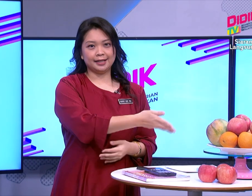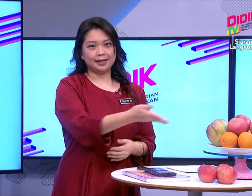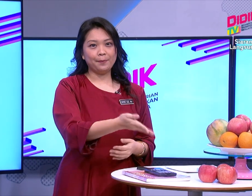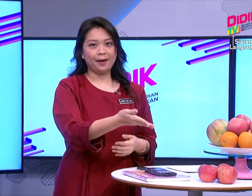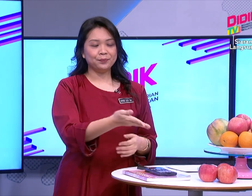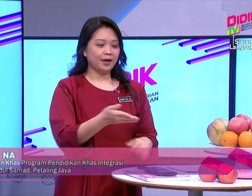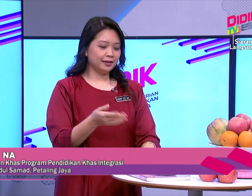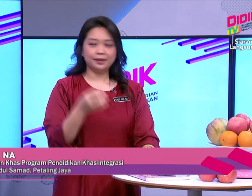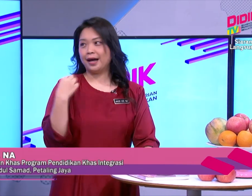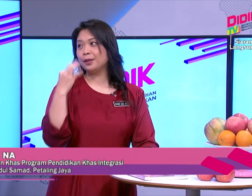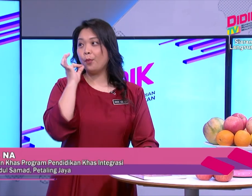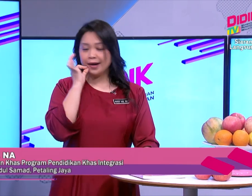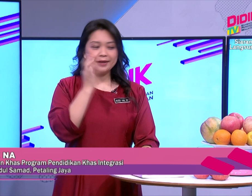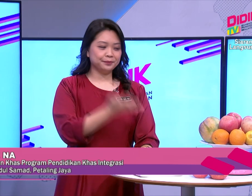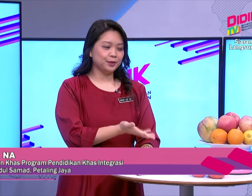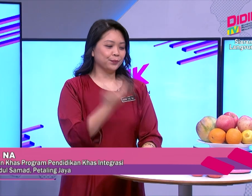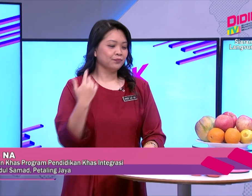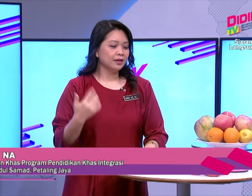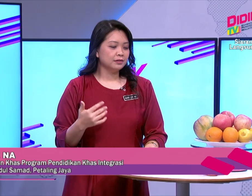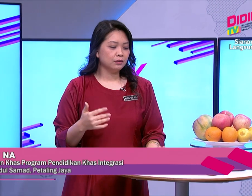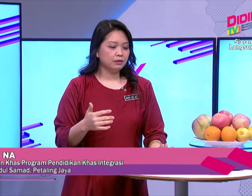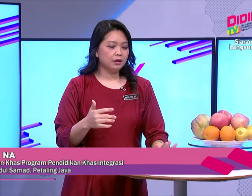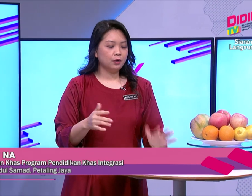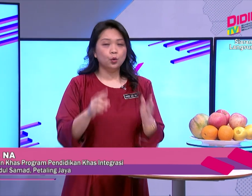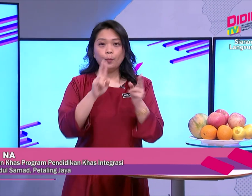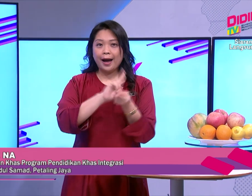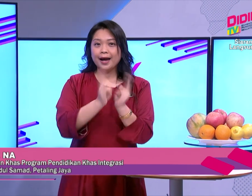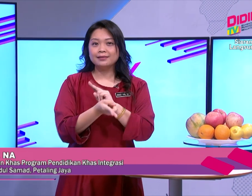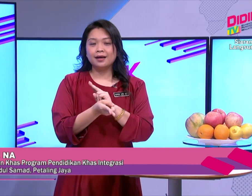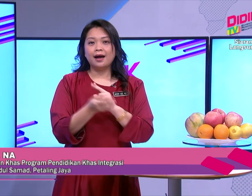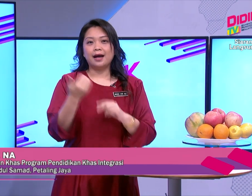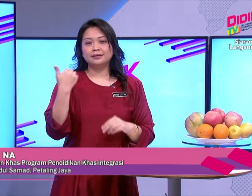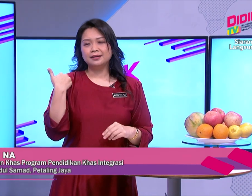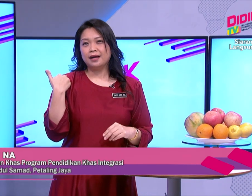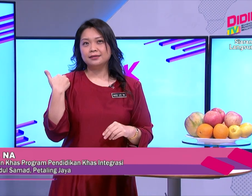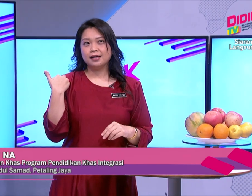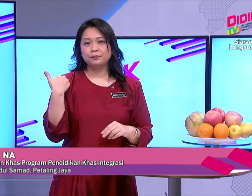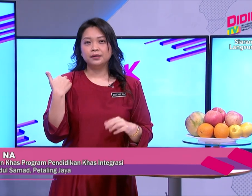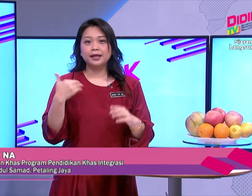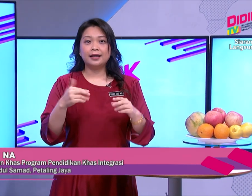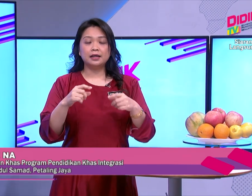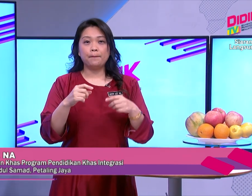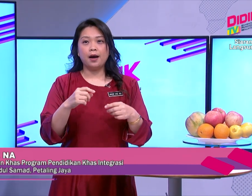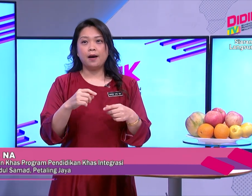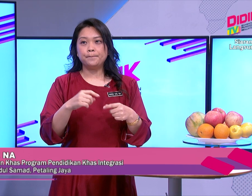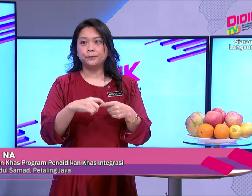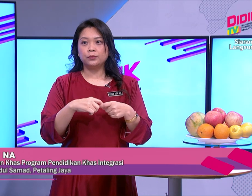sini napa mereka the ada buangan doms Swag upahan atlet adalah di ada am